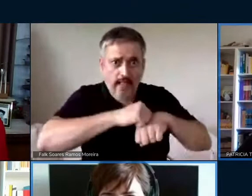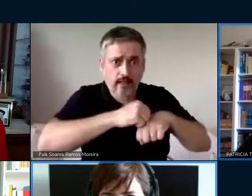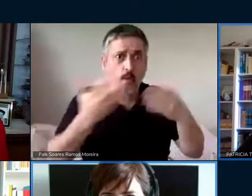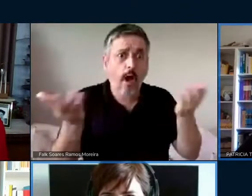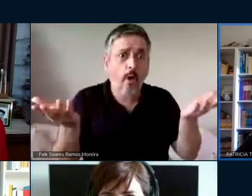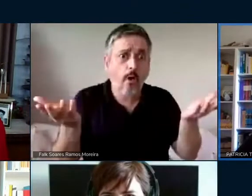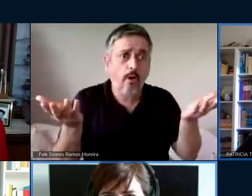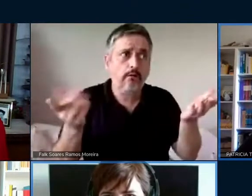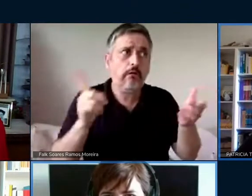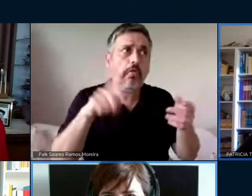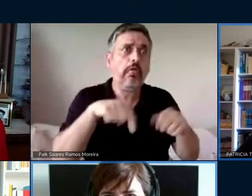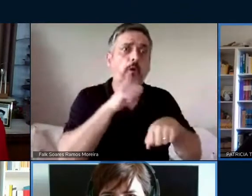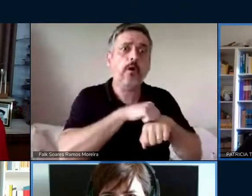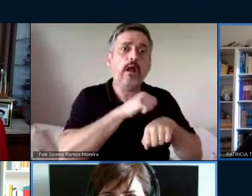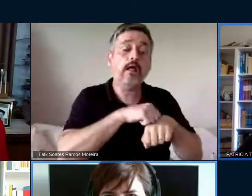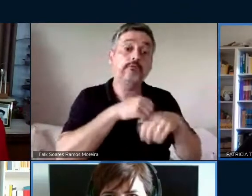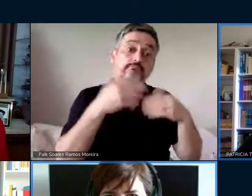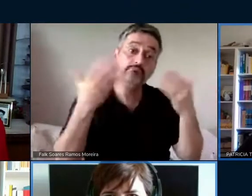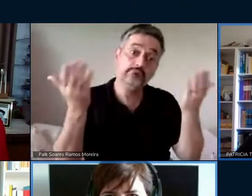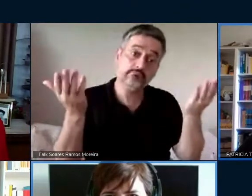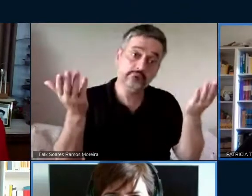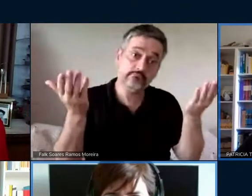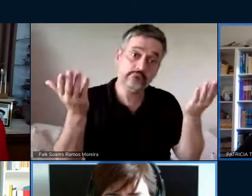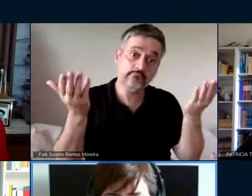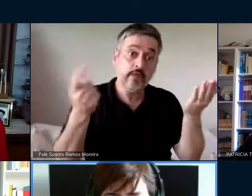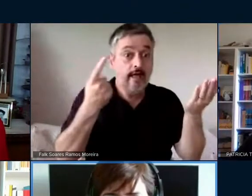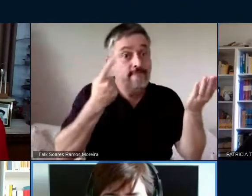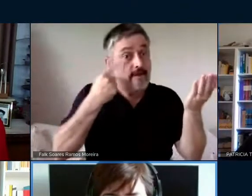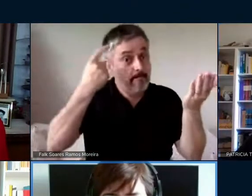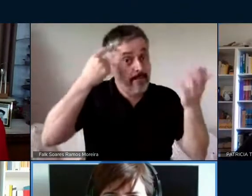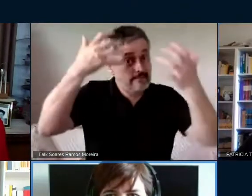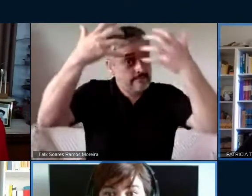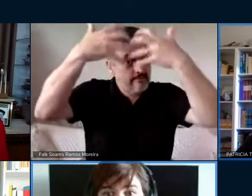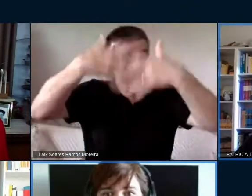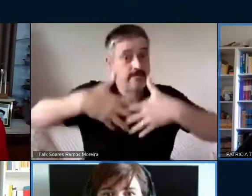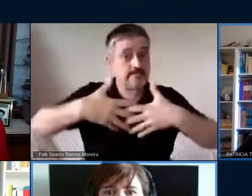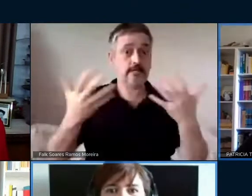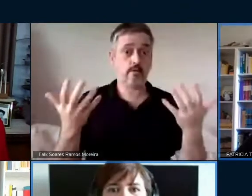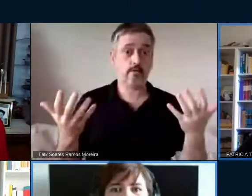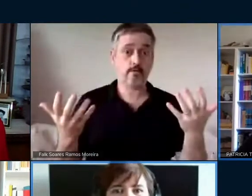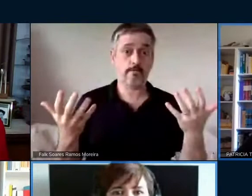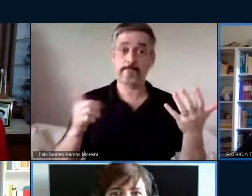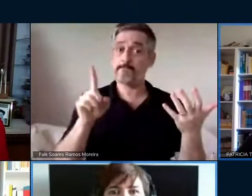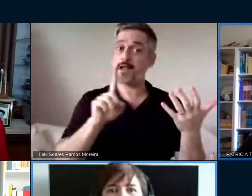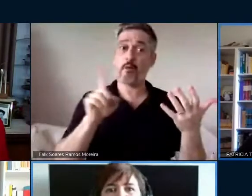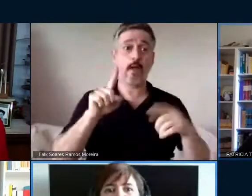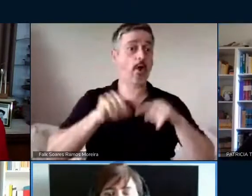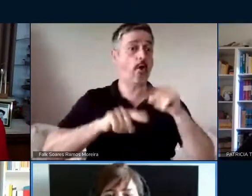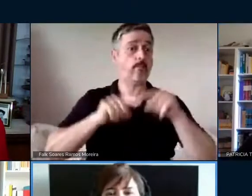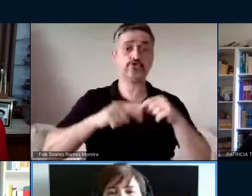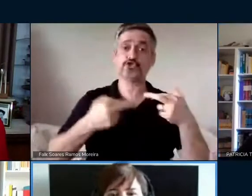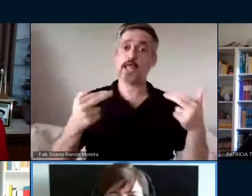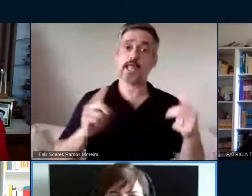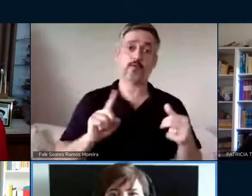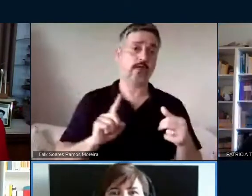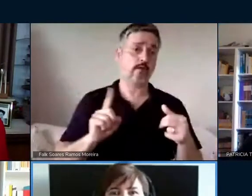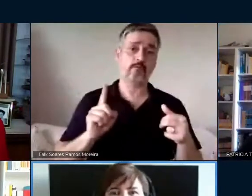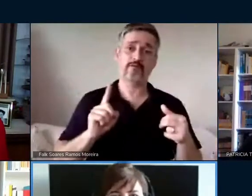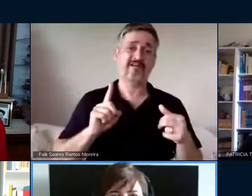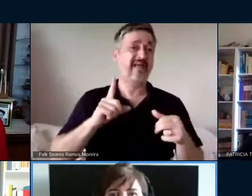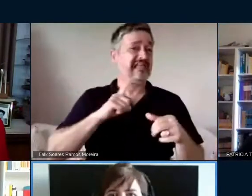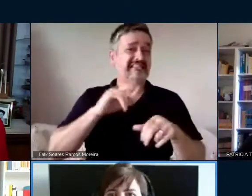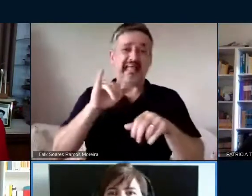pessoa? É concreto? É abstrato? É o quê? Então, isso gerava confusão